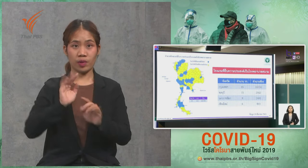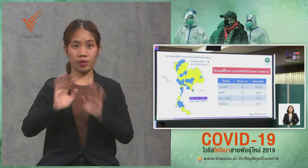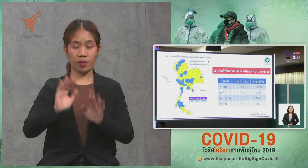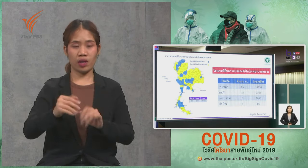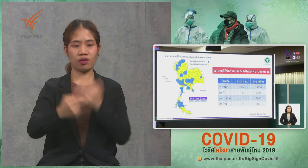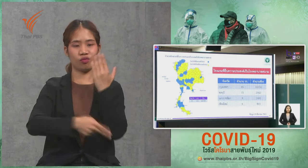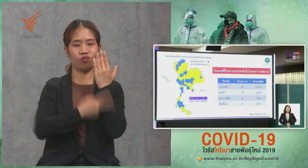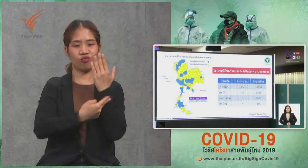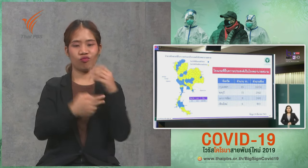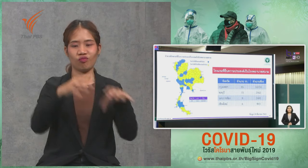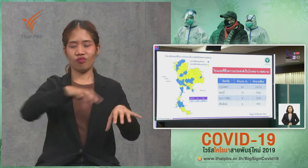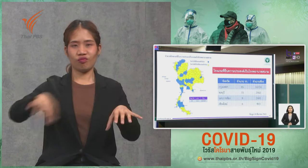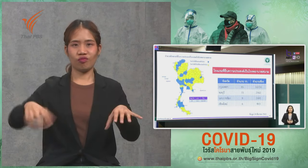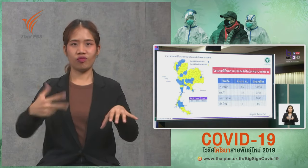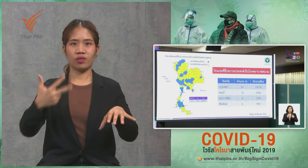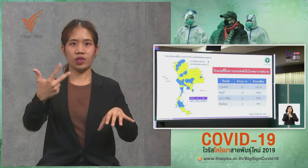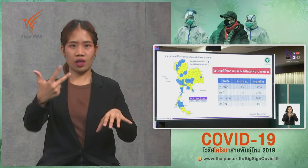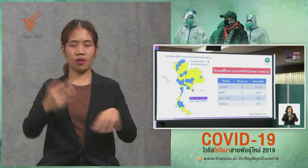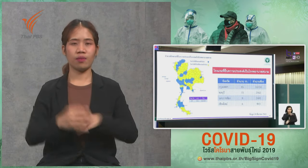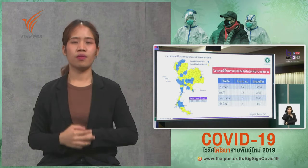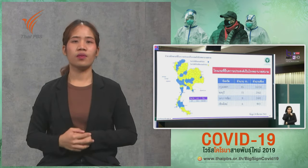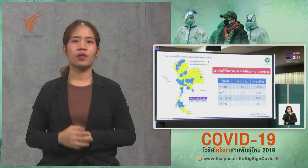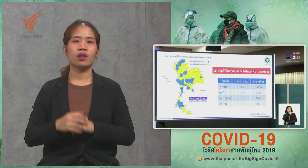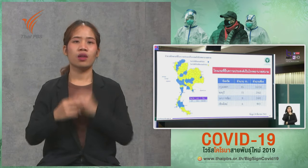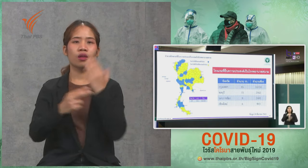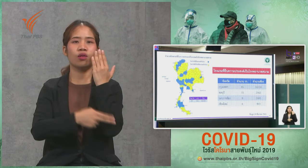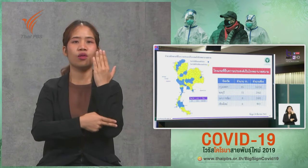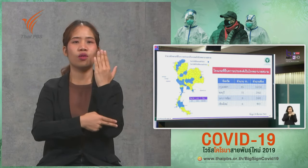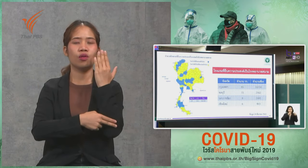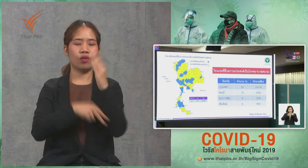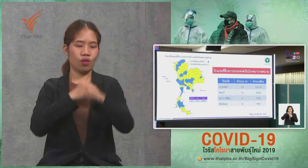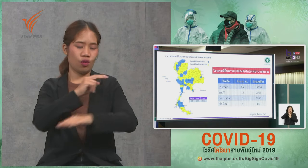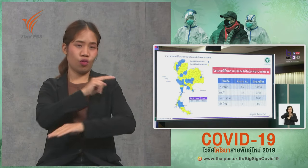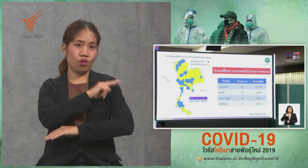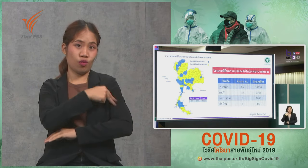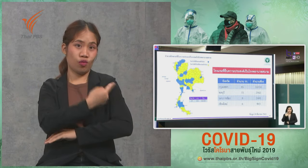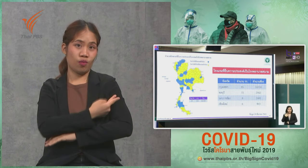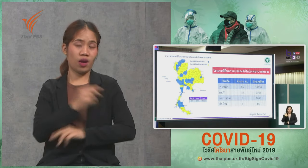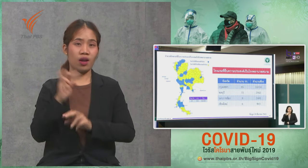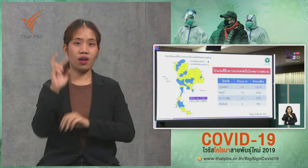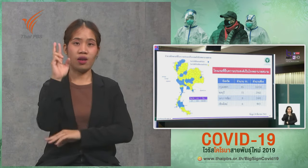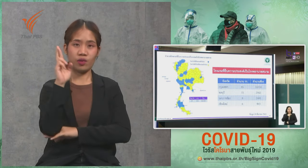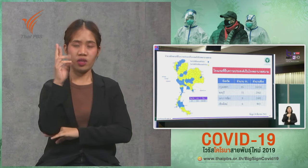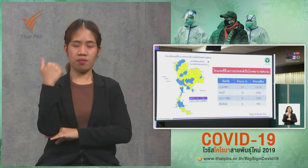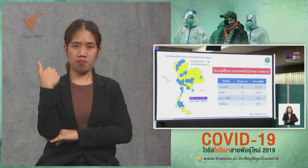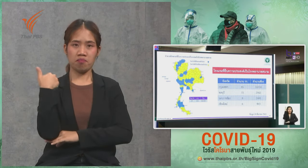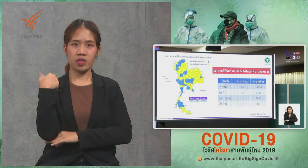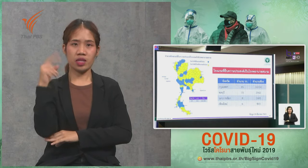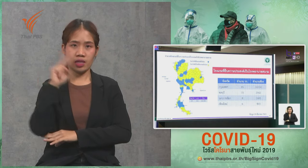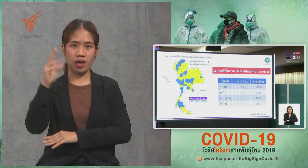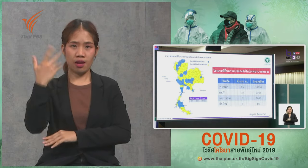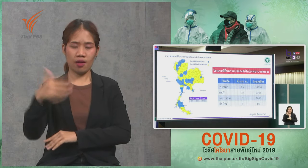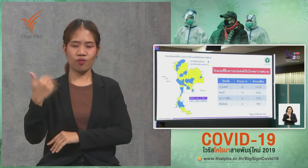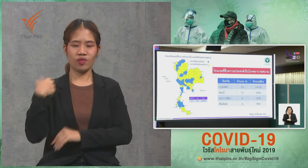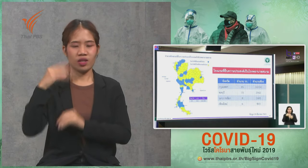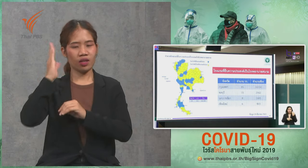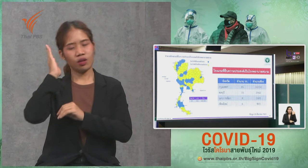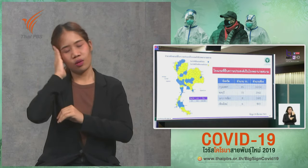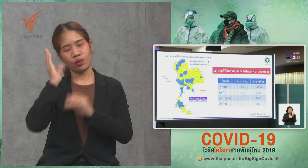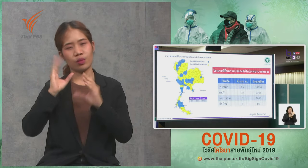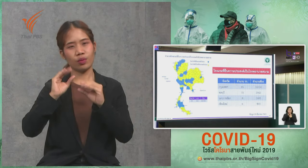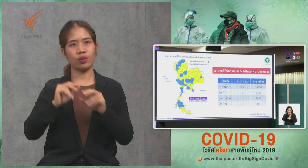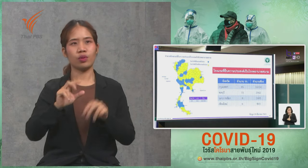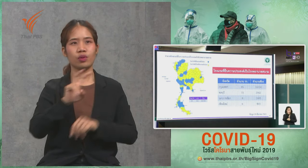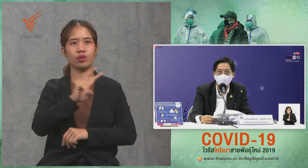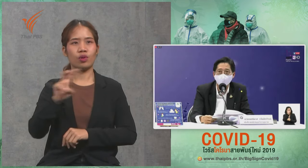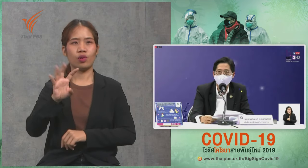แล้วก็ทางโรงพยาบาลราชวิถีได้ใช้พื้นที่ไป1โรงแรมแล้วคือโรงแรมปรินซ์ตันนะครับซึ่งมีเตียงทั้งสิ้น270เตียงนะครับ